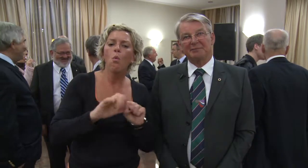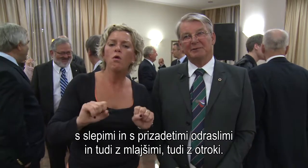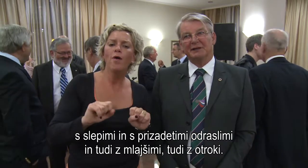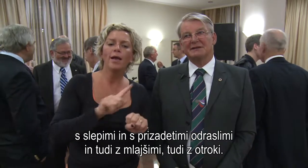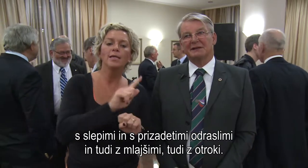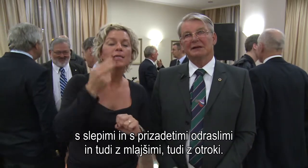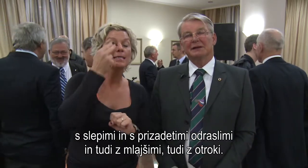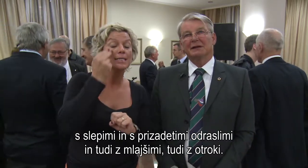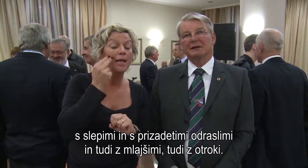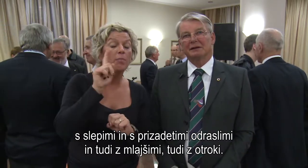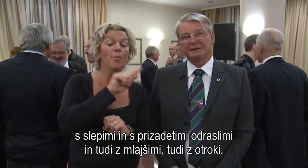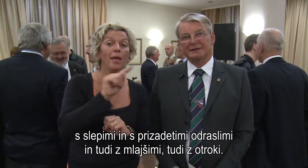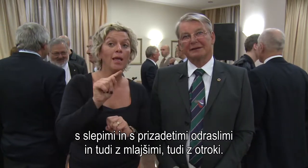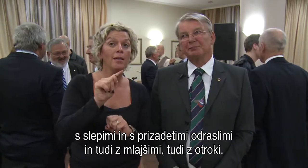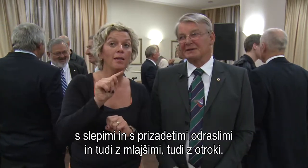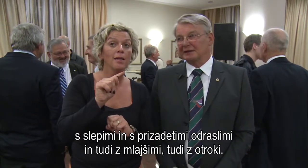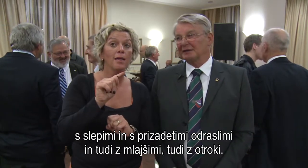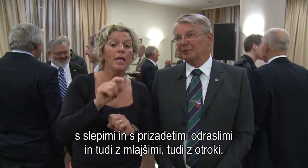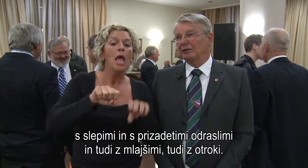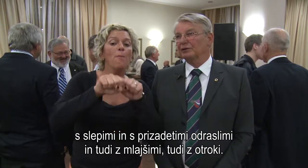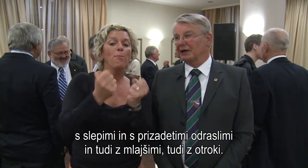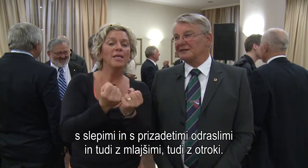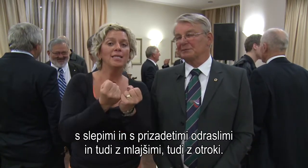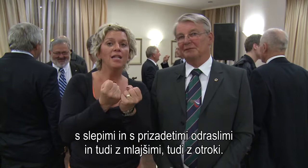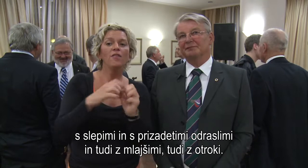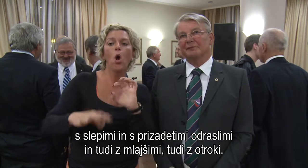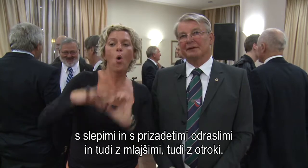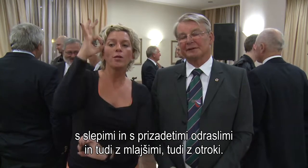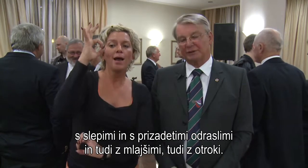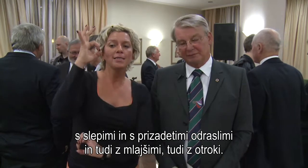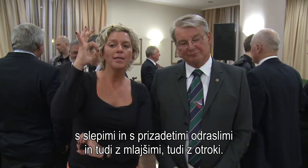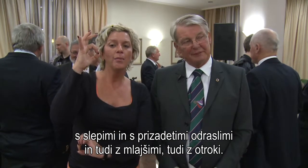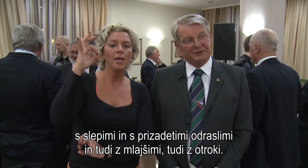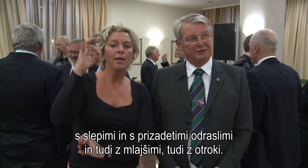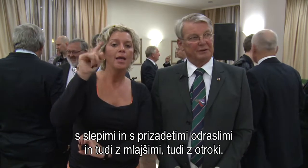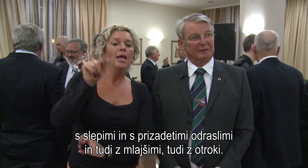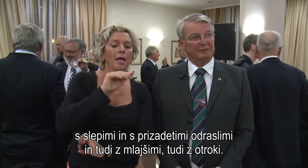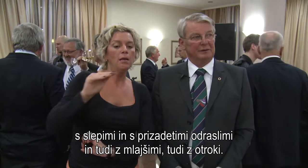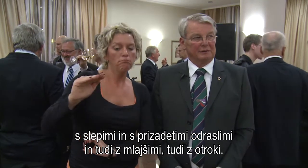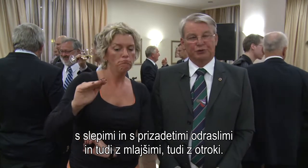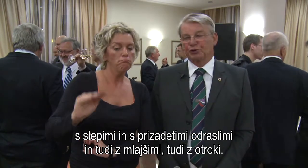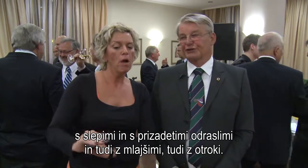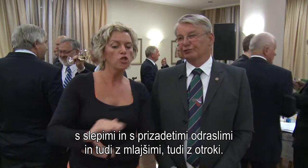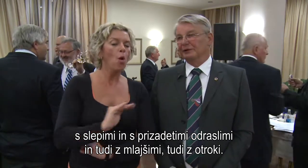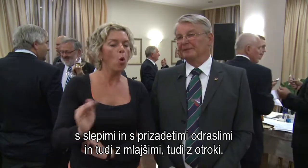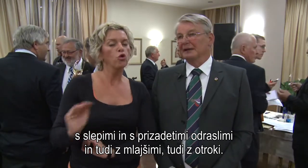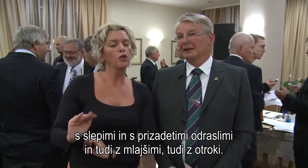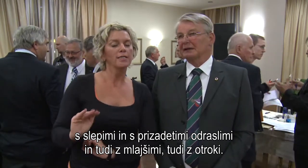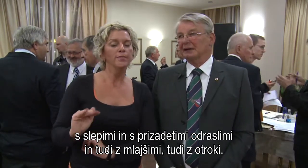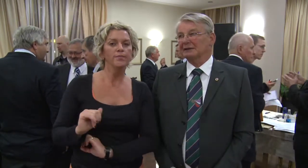z slepimi in z prizadetimi odraslimi, torej otroci